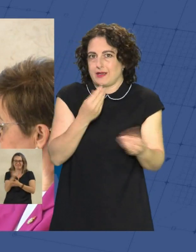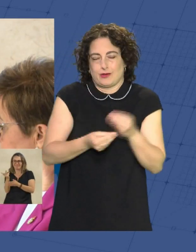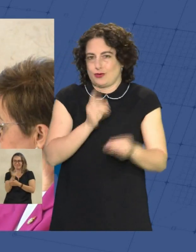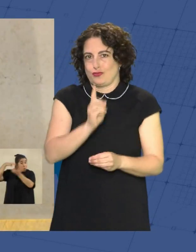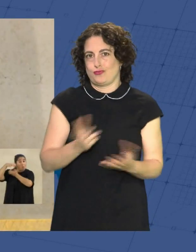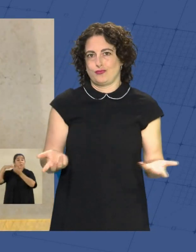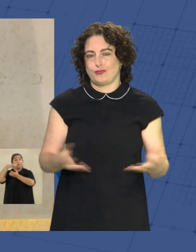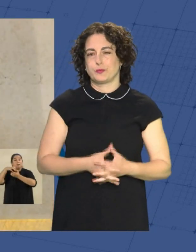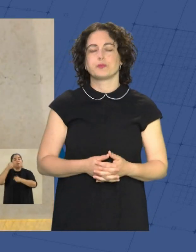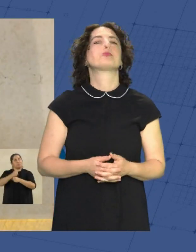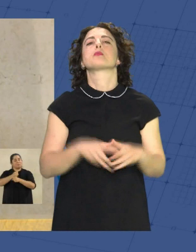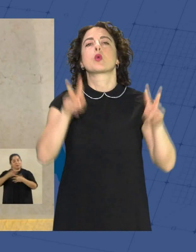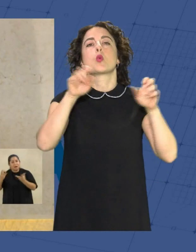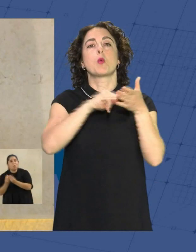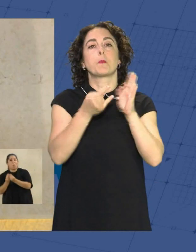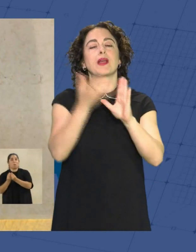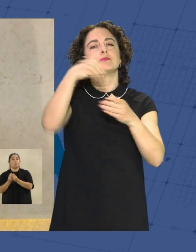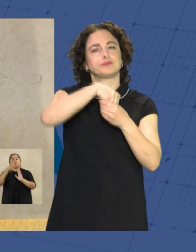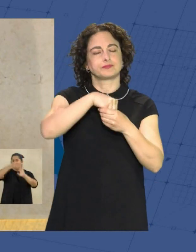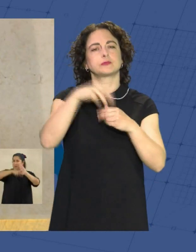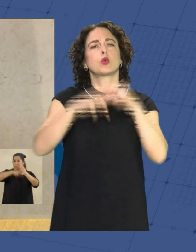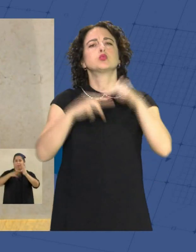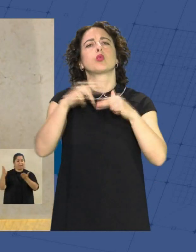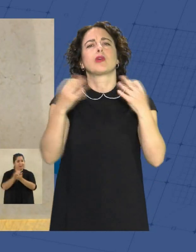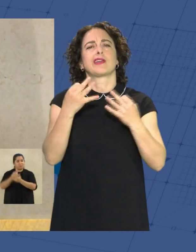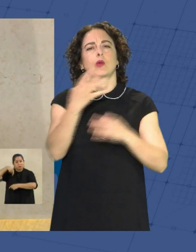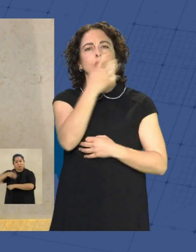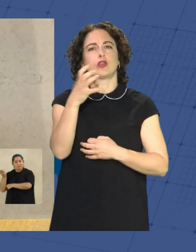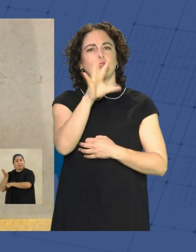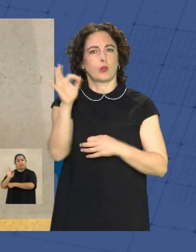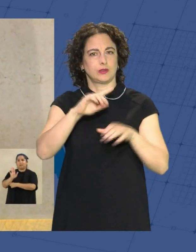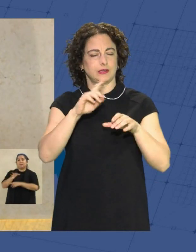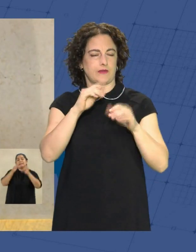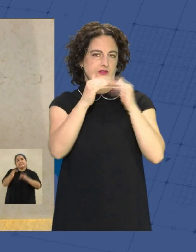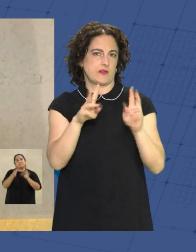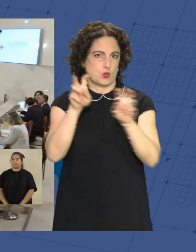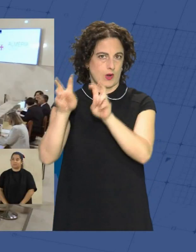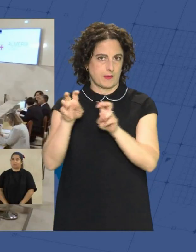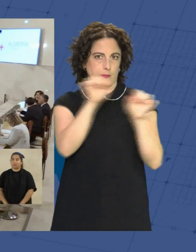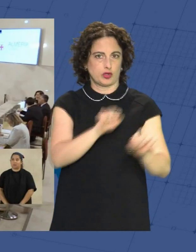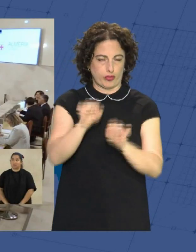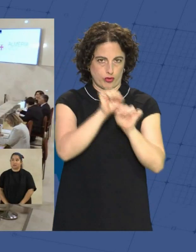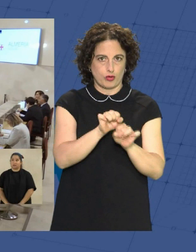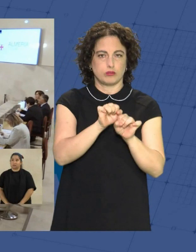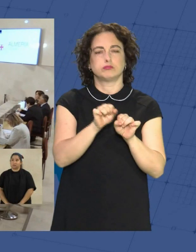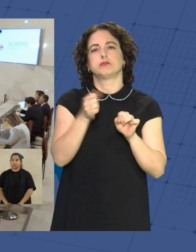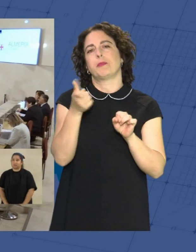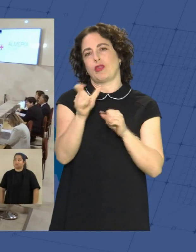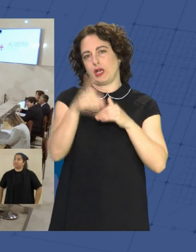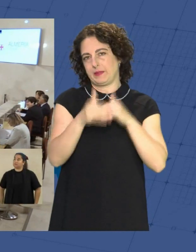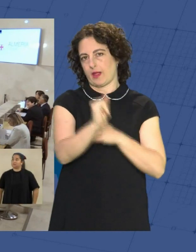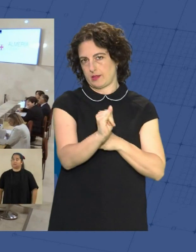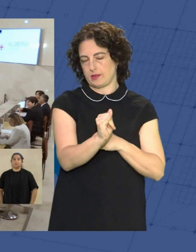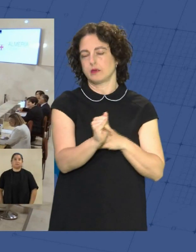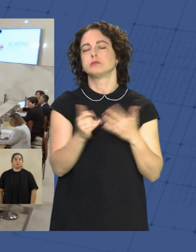bien. El nuevo plan incluye la construcción de 450 nuevas viviendas protegidas a precios limitados. De